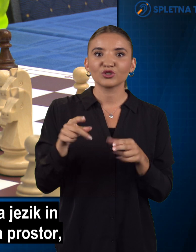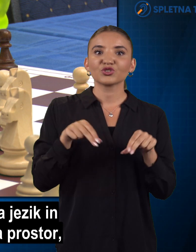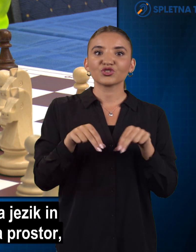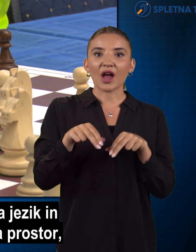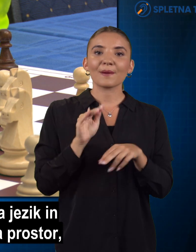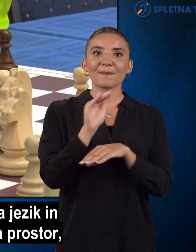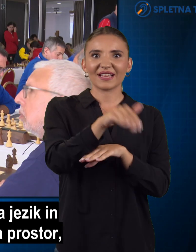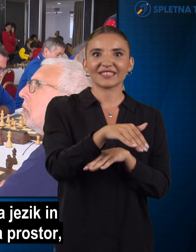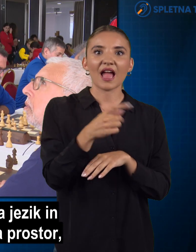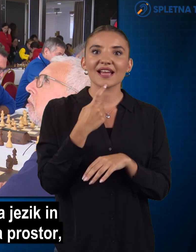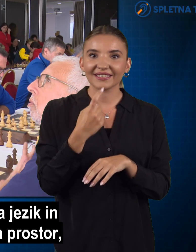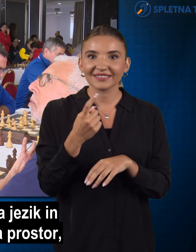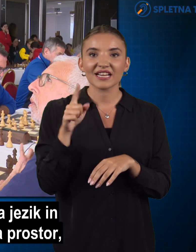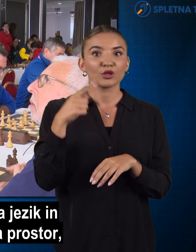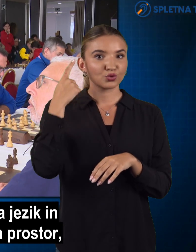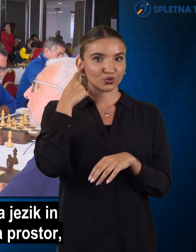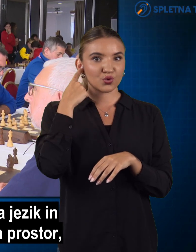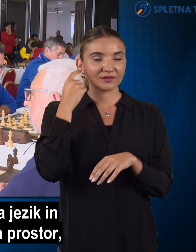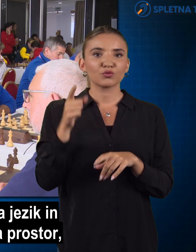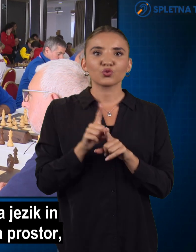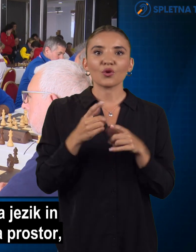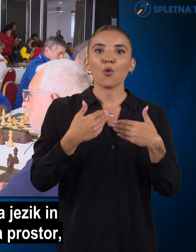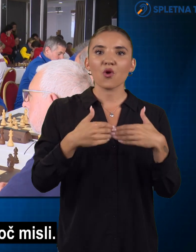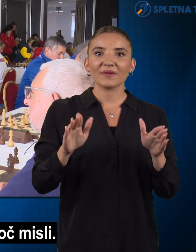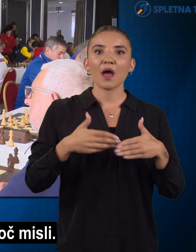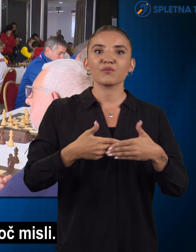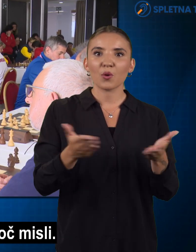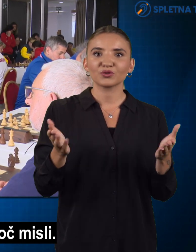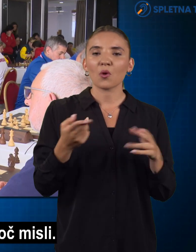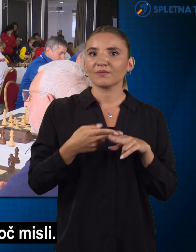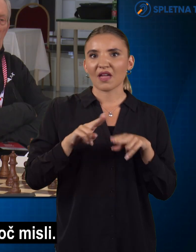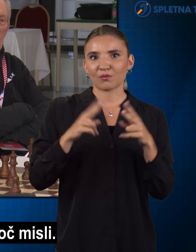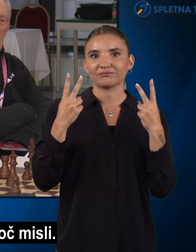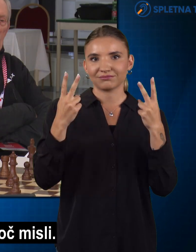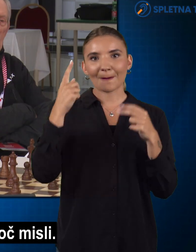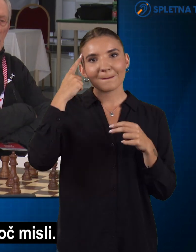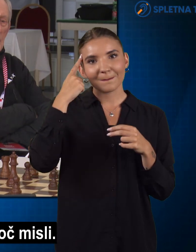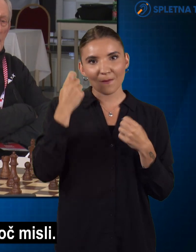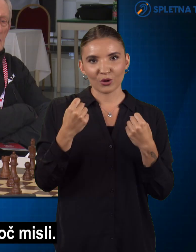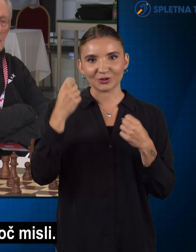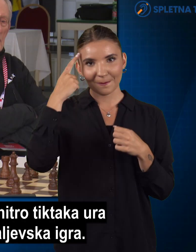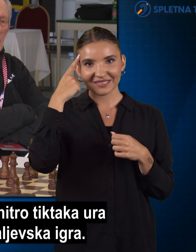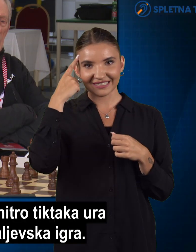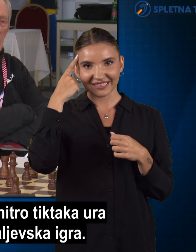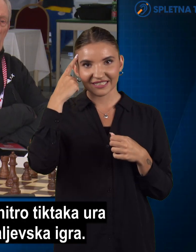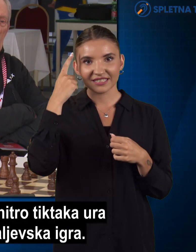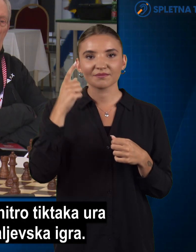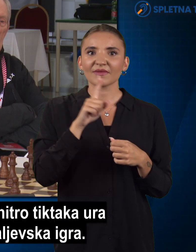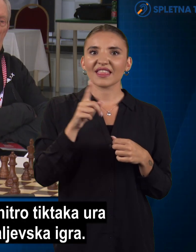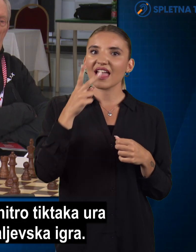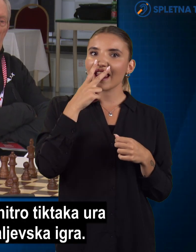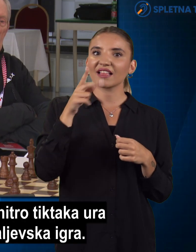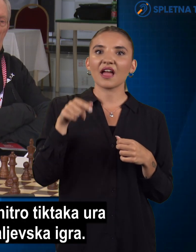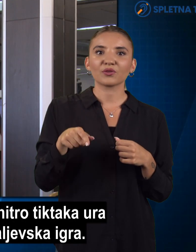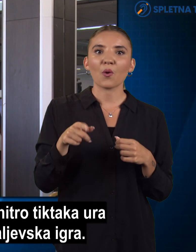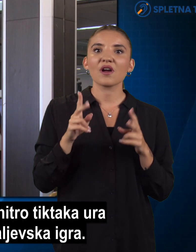šah presega jezik in sluh in odpira prostor, kjer šteje le moč misli. Ne glede na to, kako